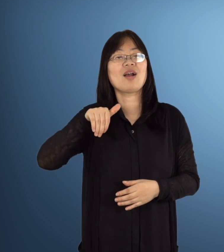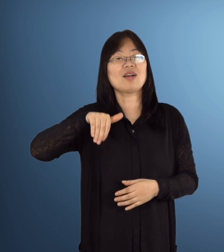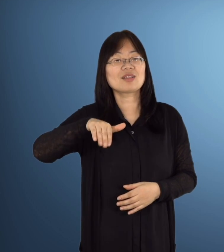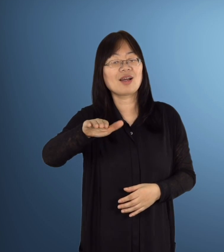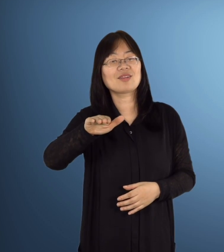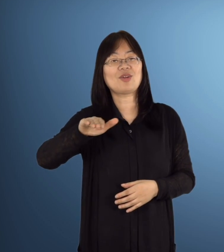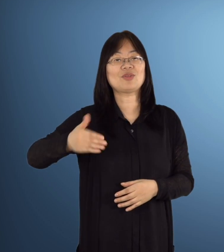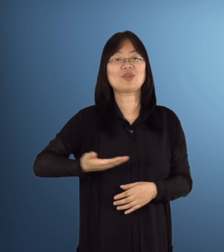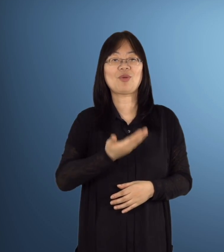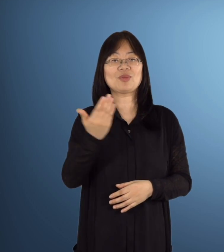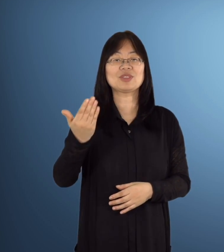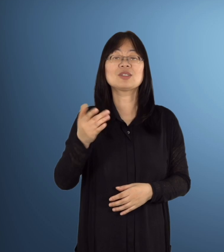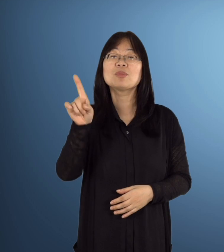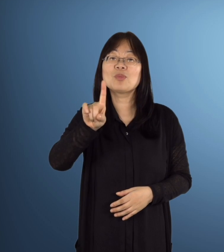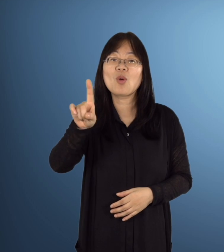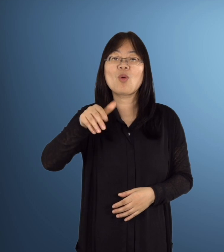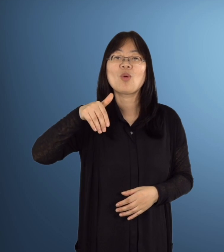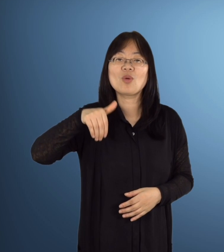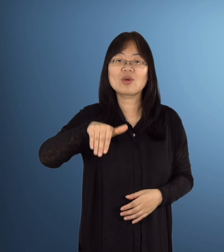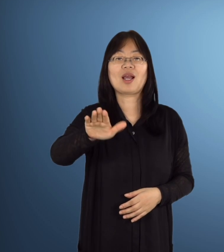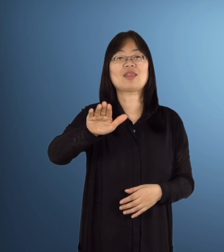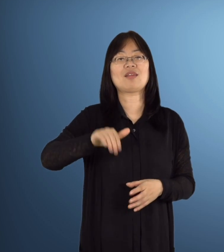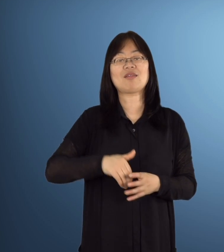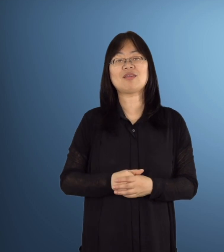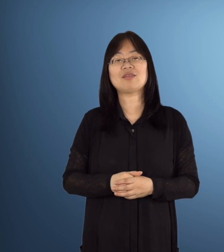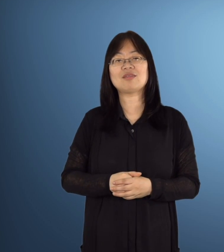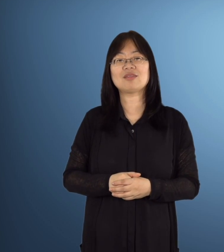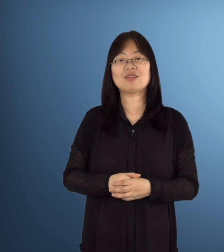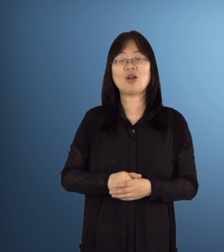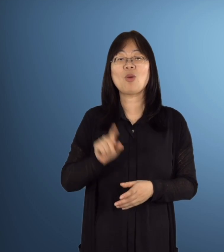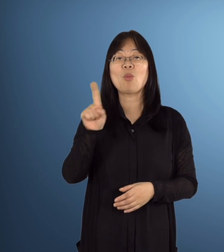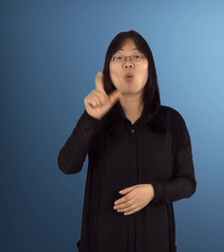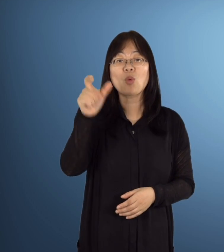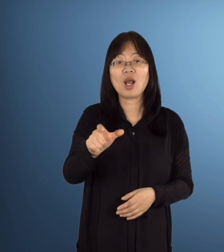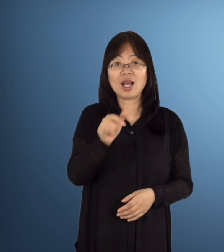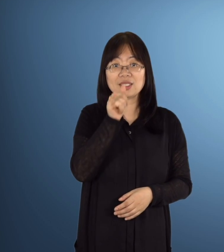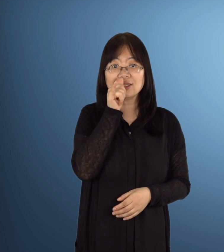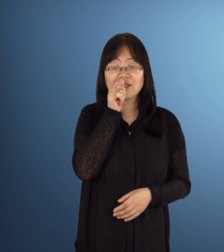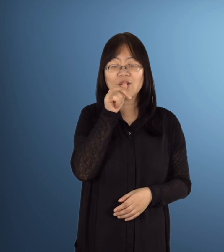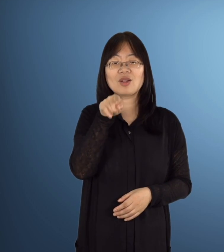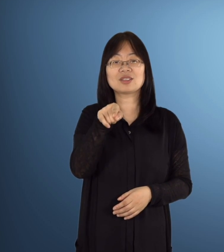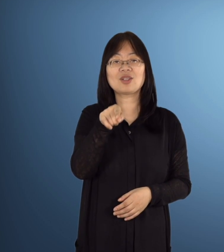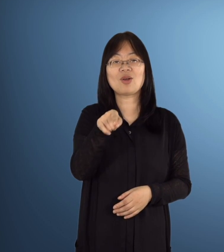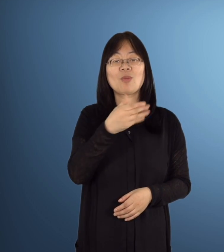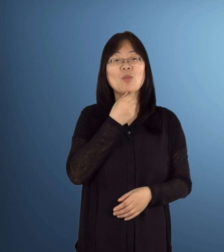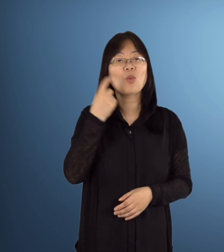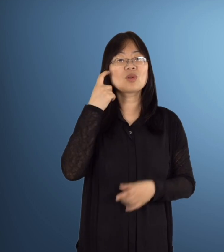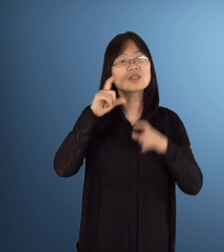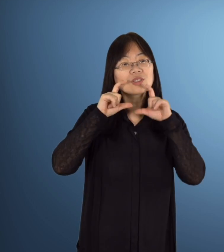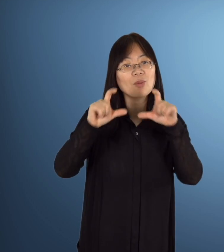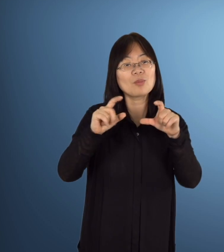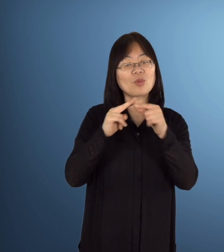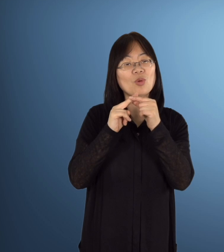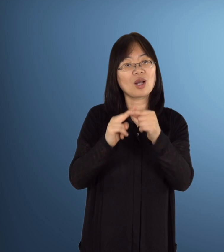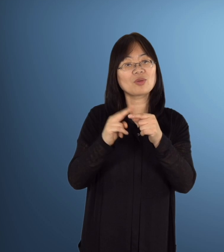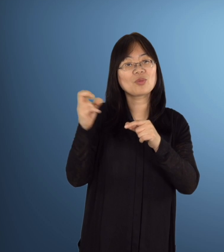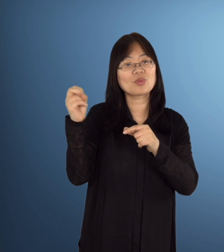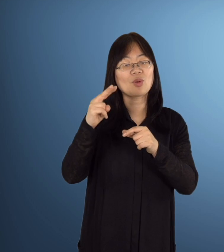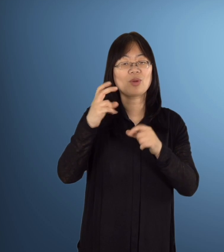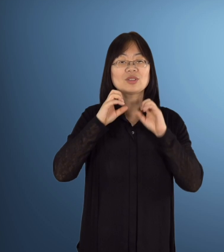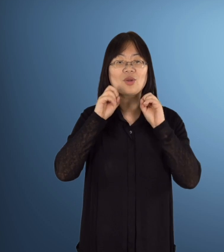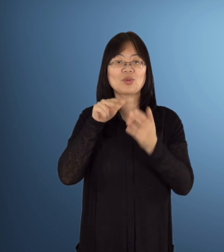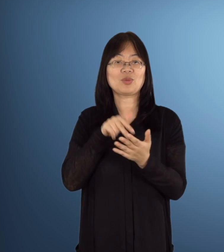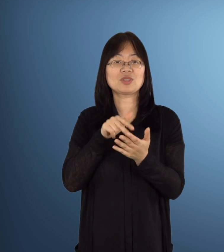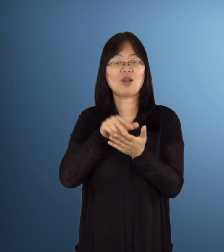가서. 너희는 뭐예요? 가서. 이건 뭘 강조하는 거예요? 이거는 복음 선포와